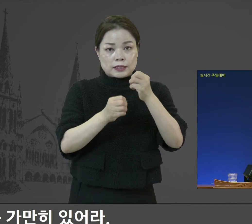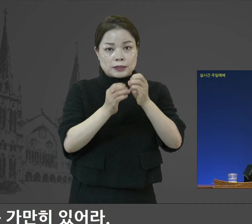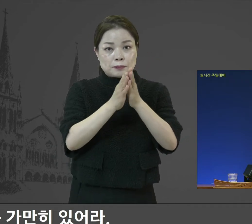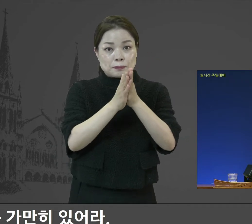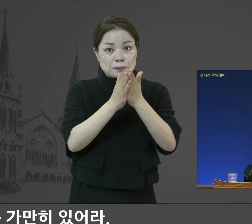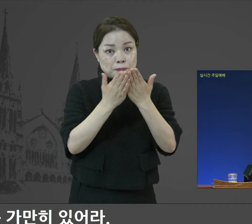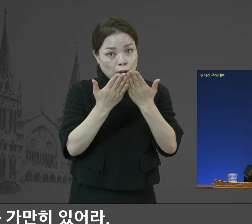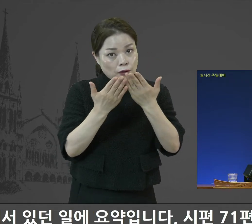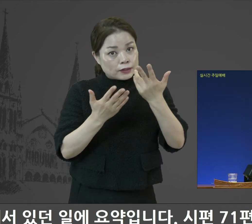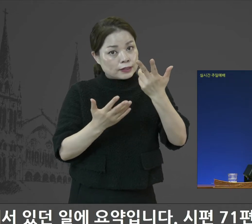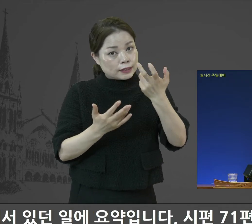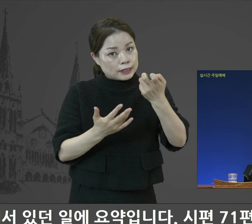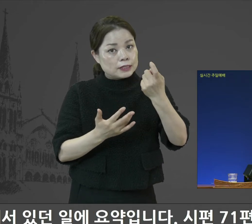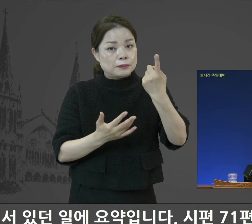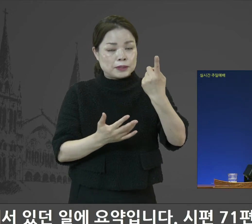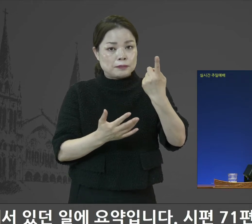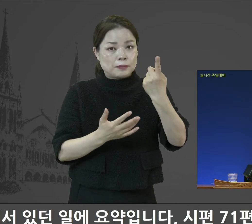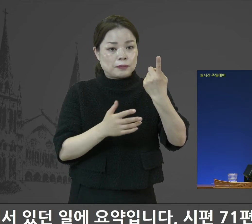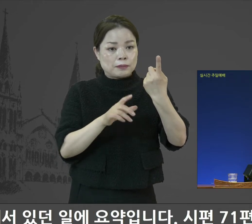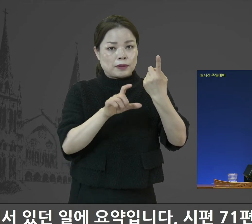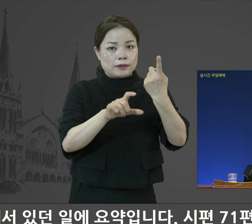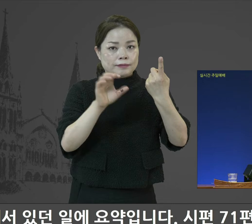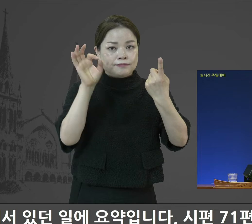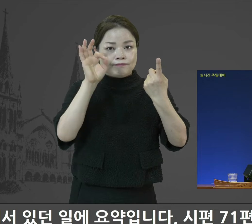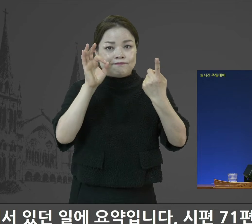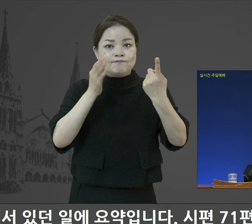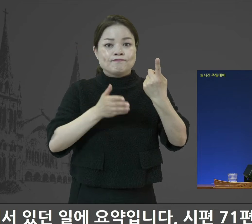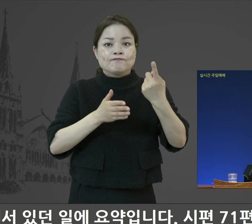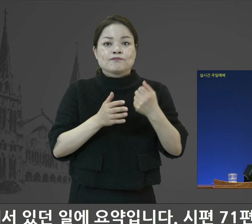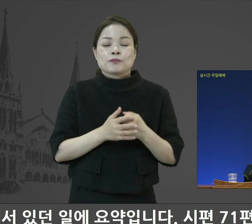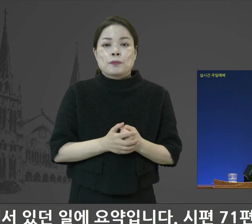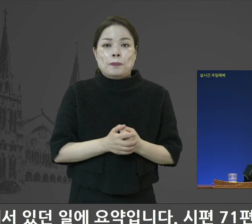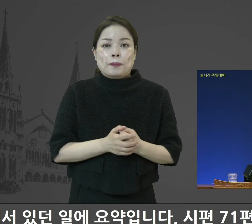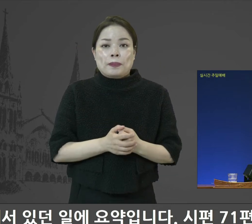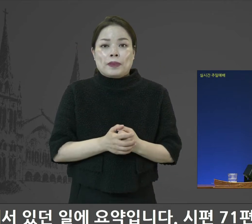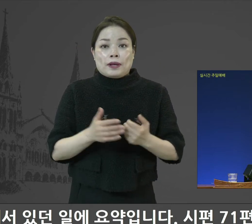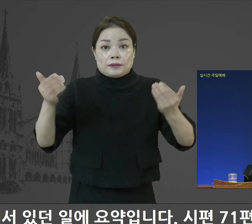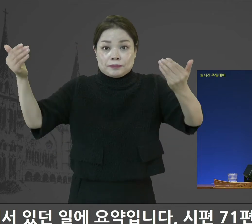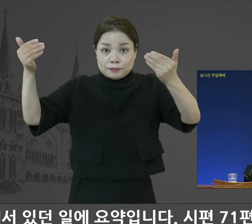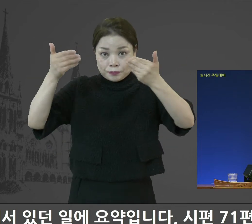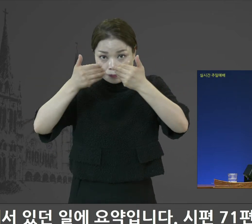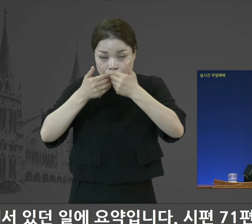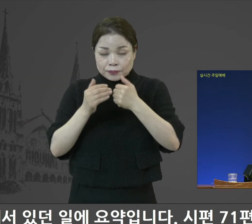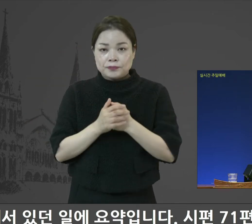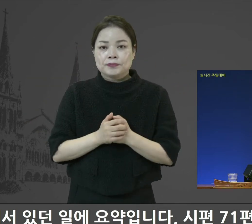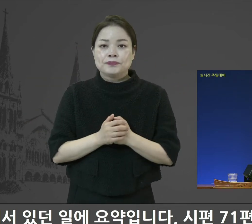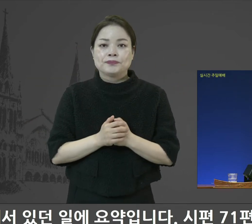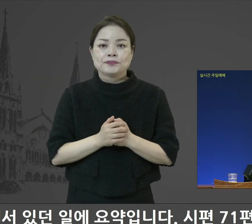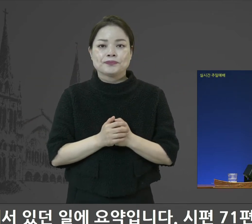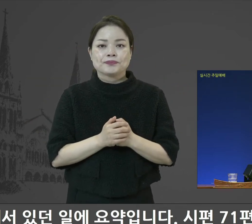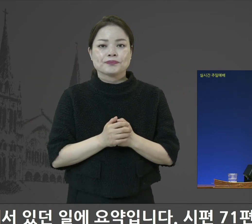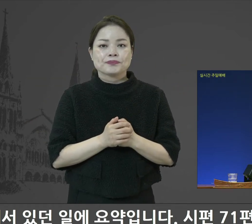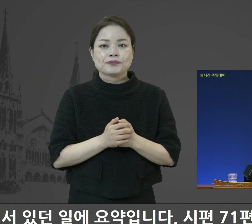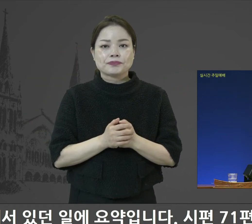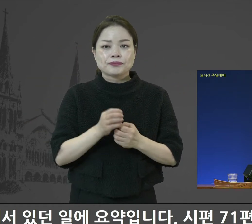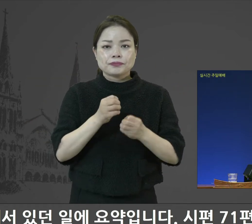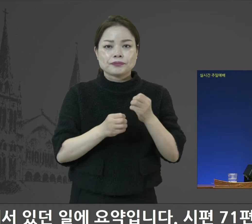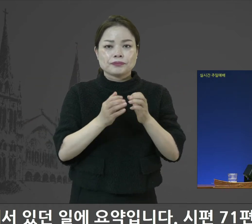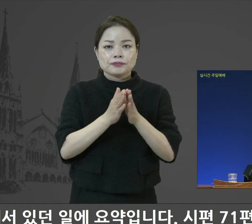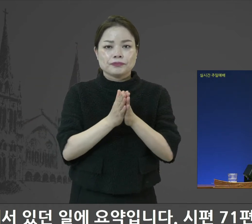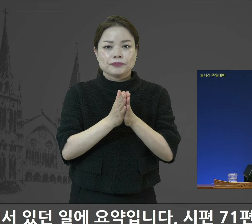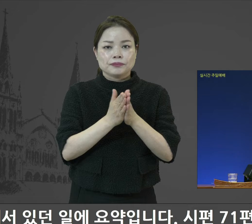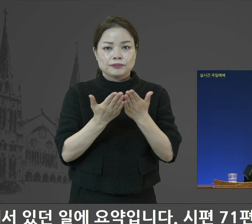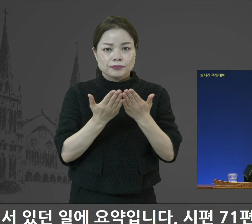역시 찾으실 수 있는 분들은 찾으시고요, 아닌 분들은 잘 들으시면 됩니다. 제가 가진 성경은 구약 성경 854쪽